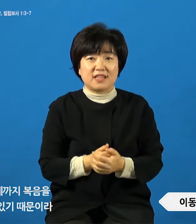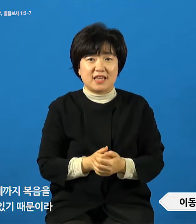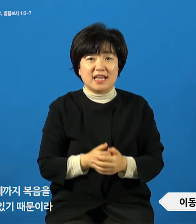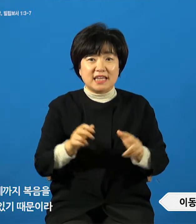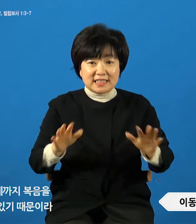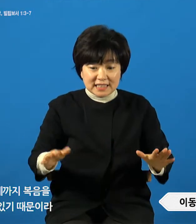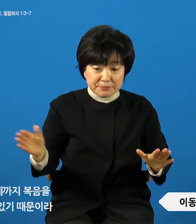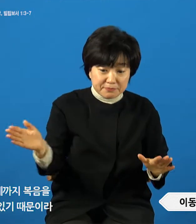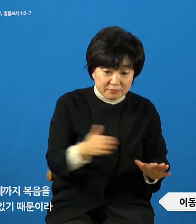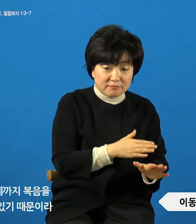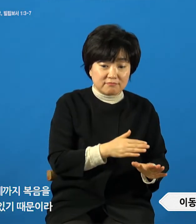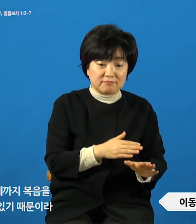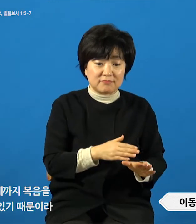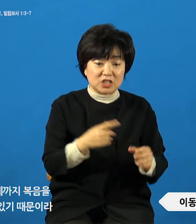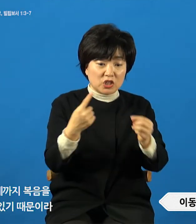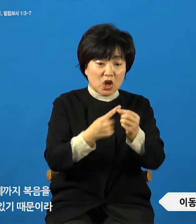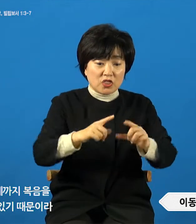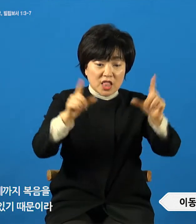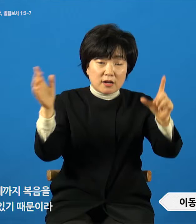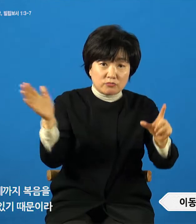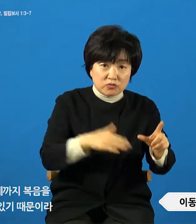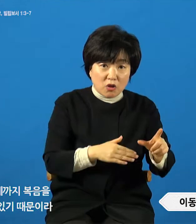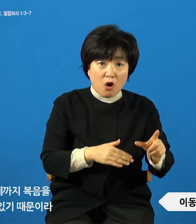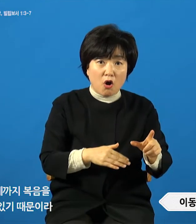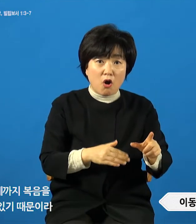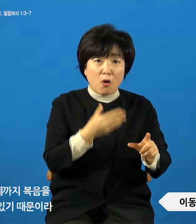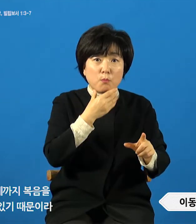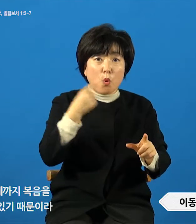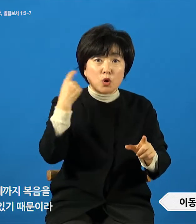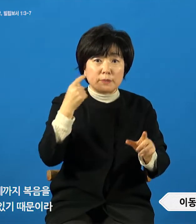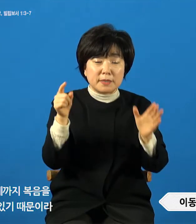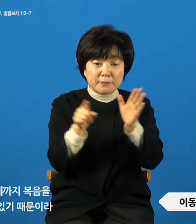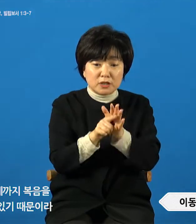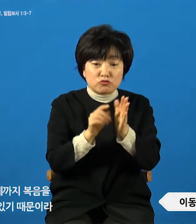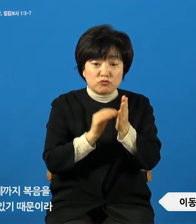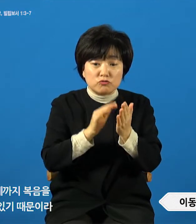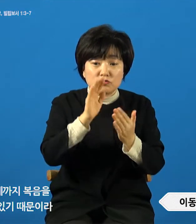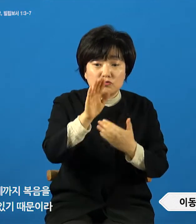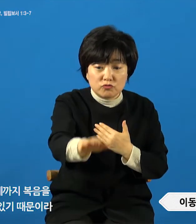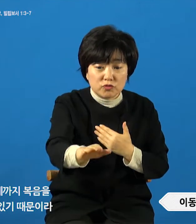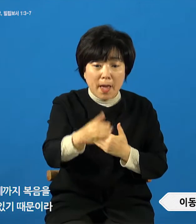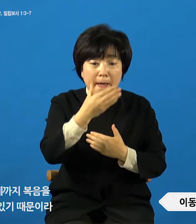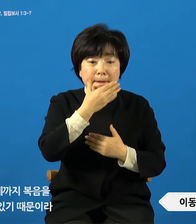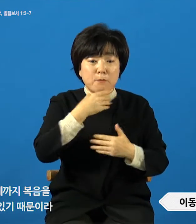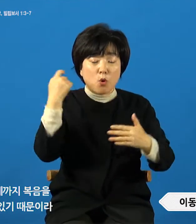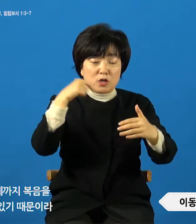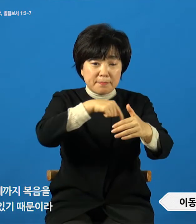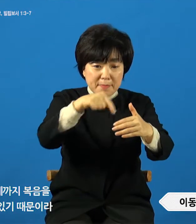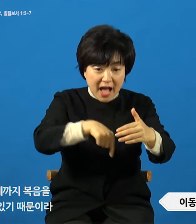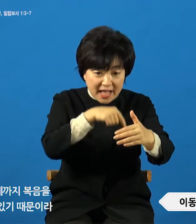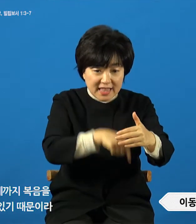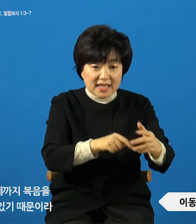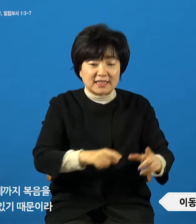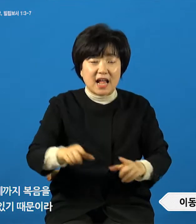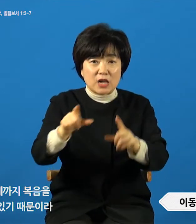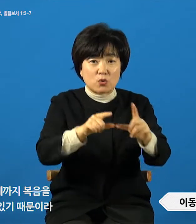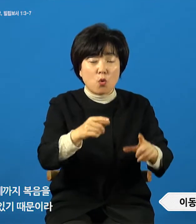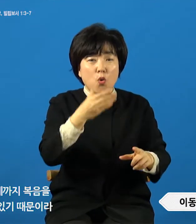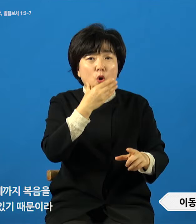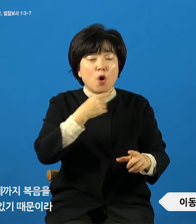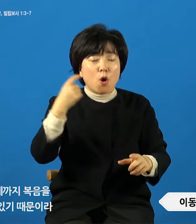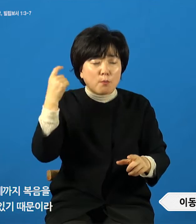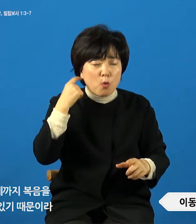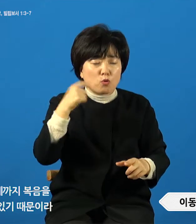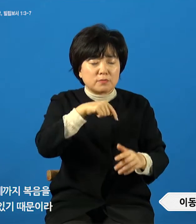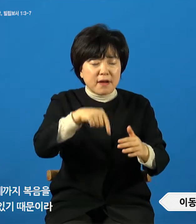지금까지 너희가 복음을 받아들인 후에 복음 안에서 살고 또 복음을 위한 일에 헌신하고 있는